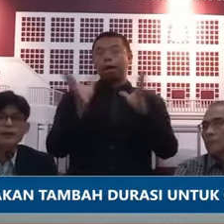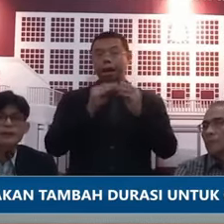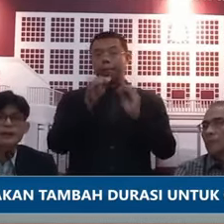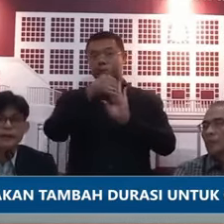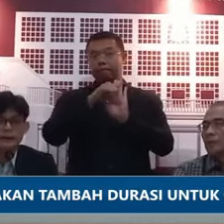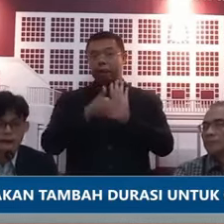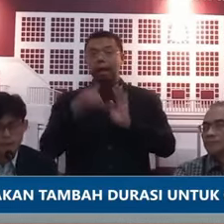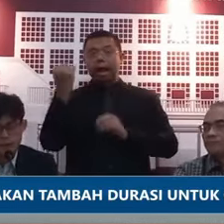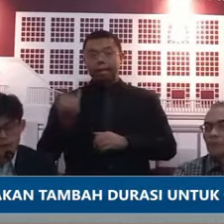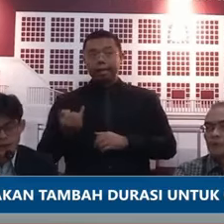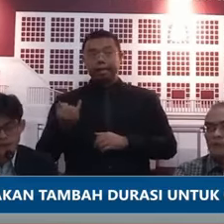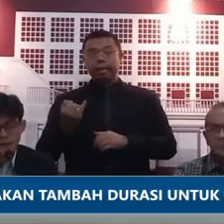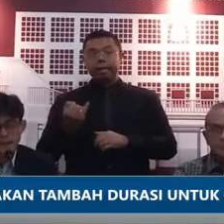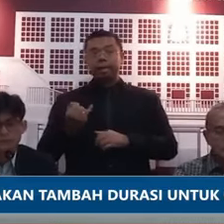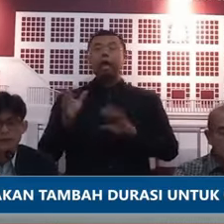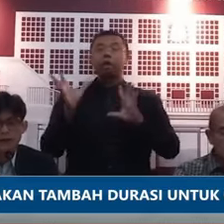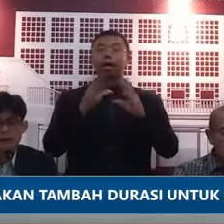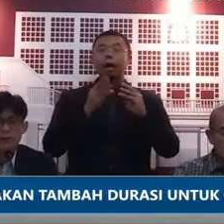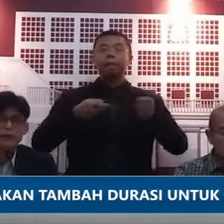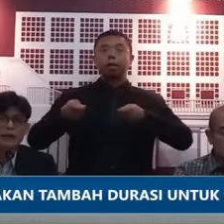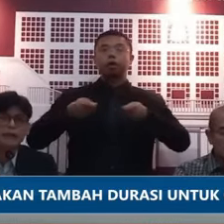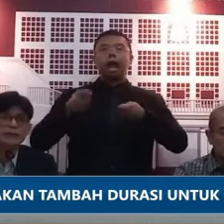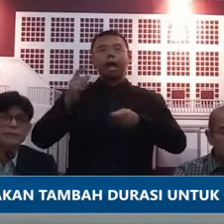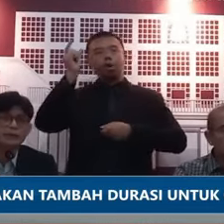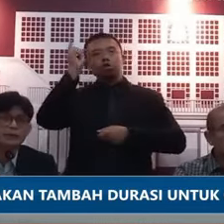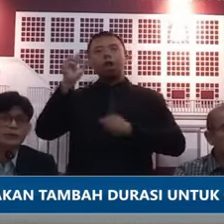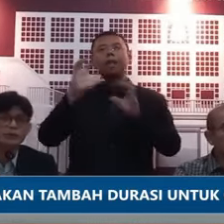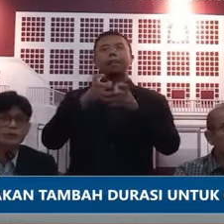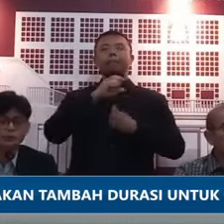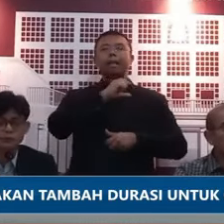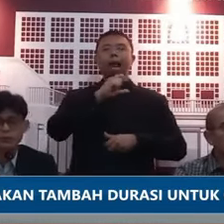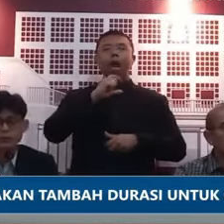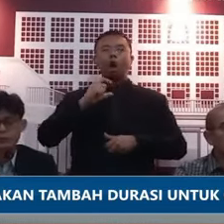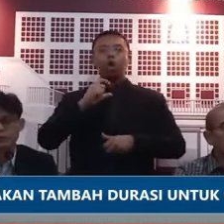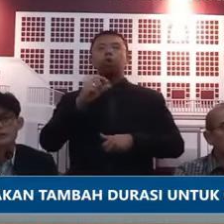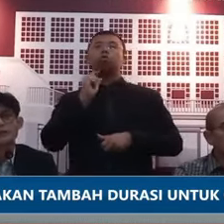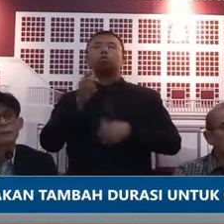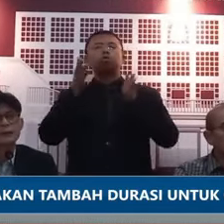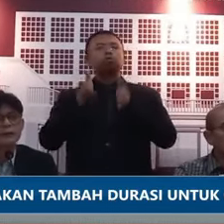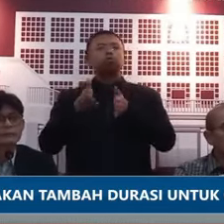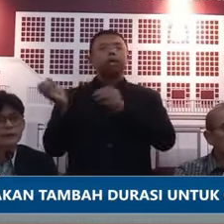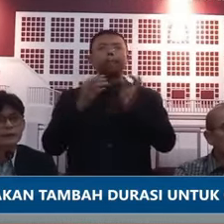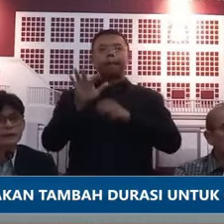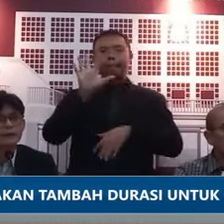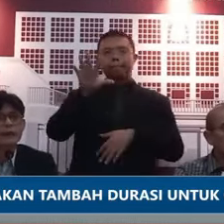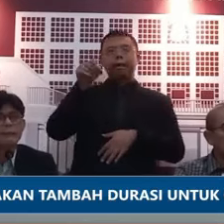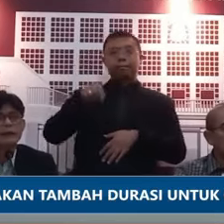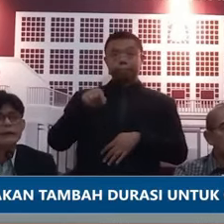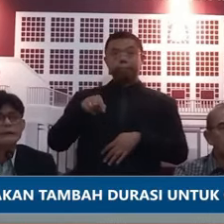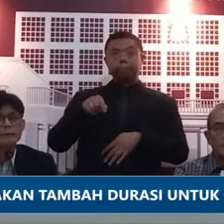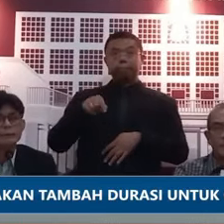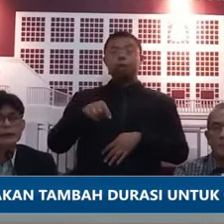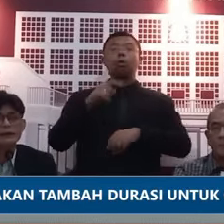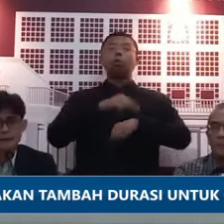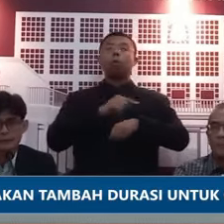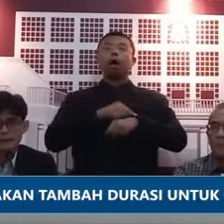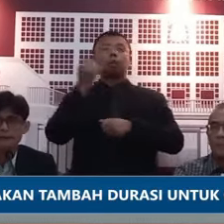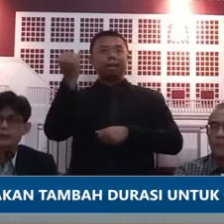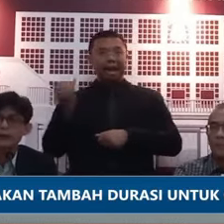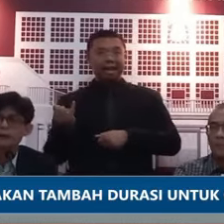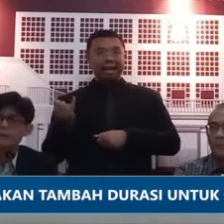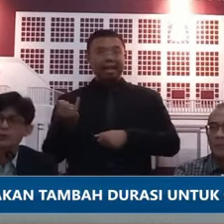2 menit dianggap belum cukup untuk meyakinkan pemilih. Terlebih, ini merupakan debat terakhir yang menentukan sikap para pemilih. Penambahan